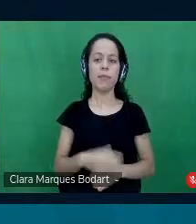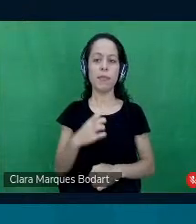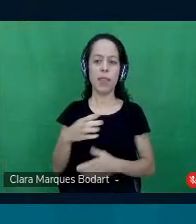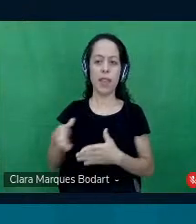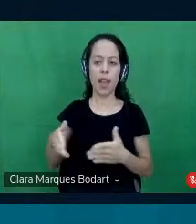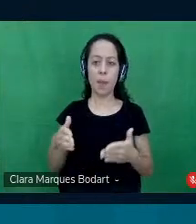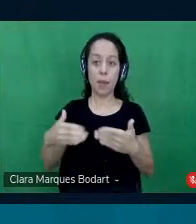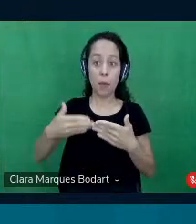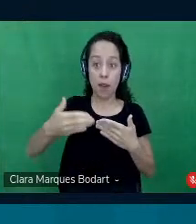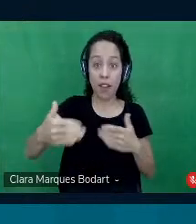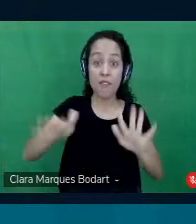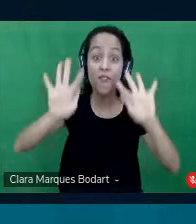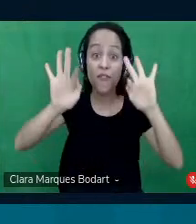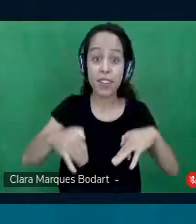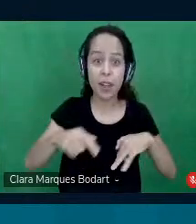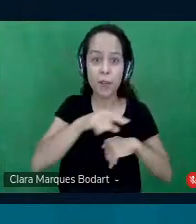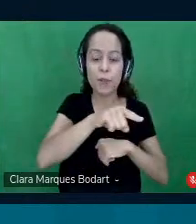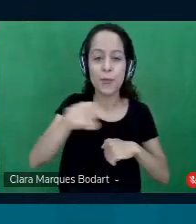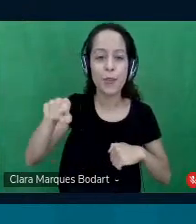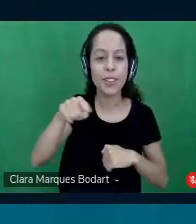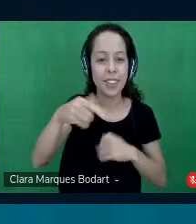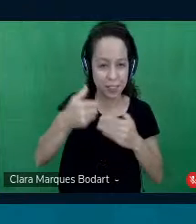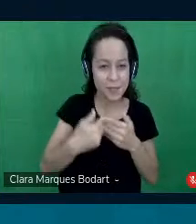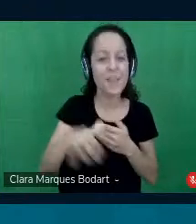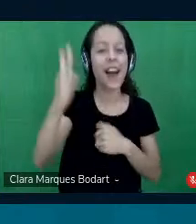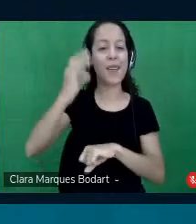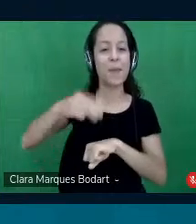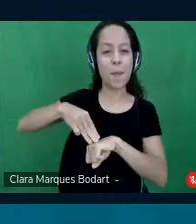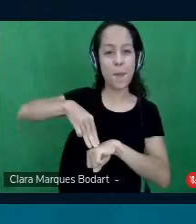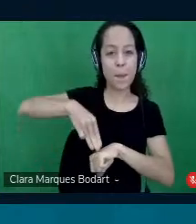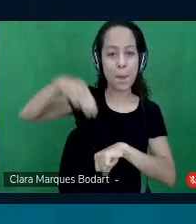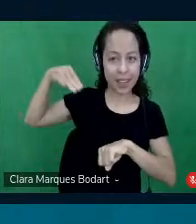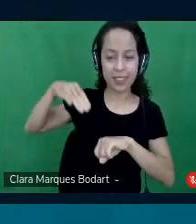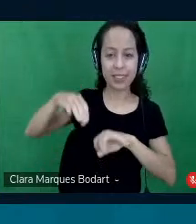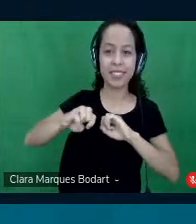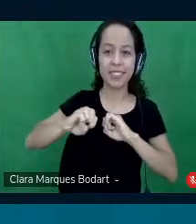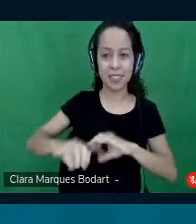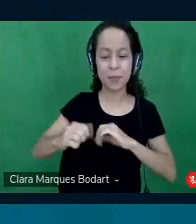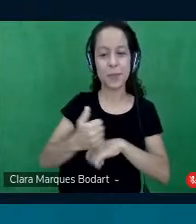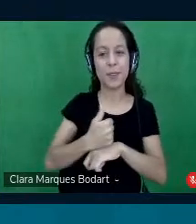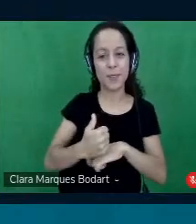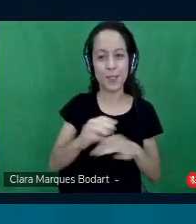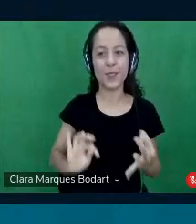vocês se tornarão mestres em educação profissional e tecnológica, talvez sem saber